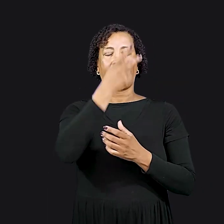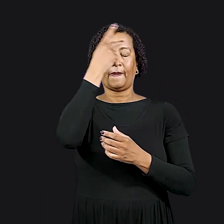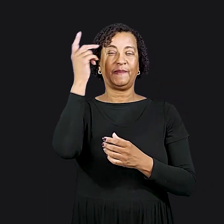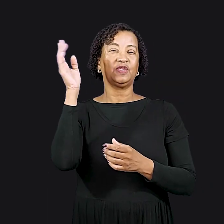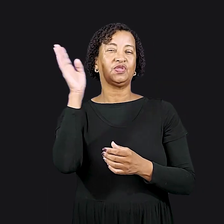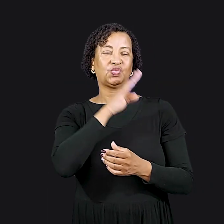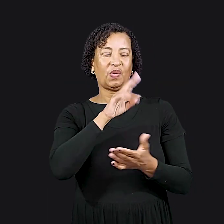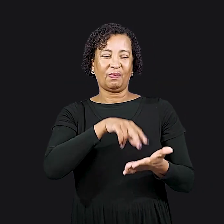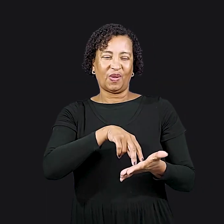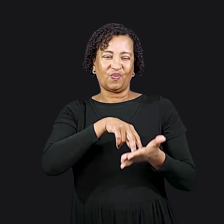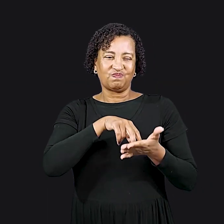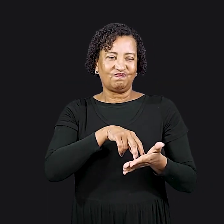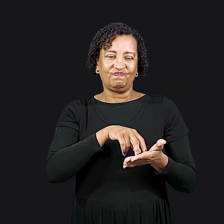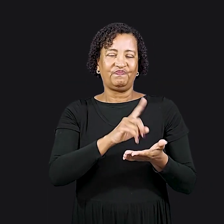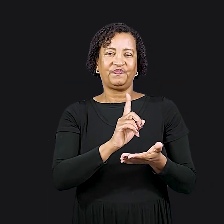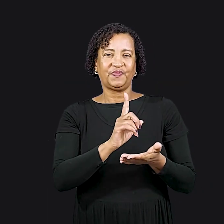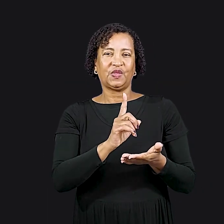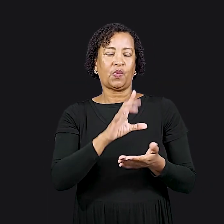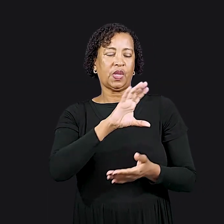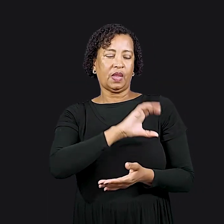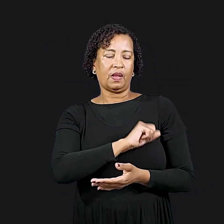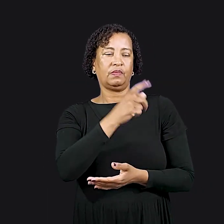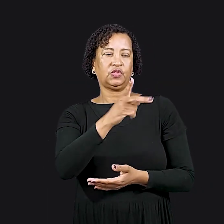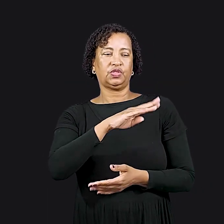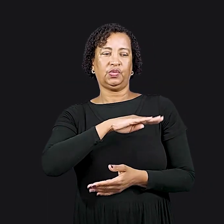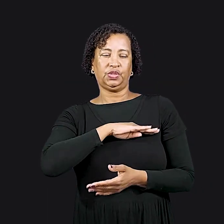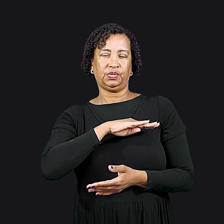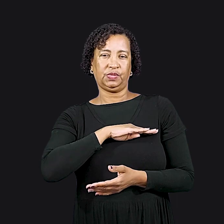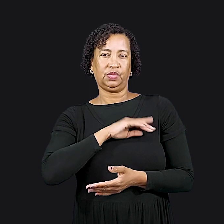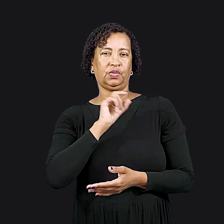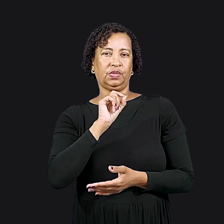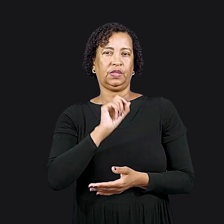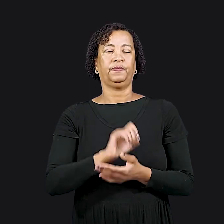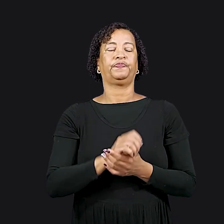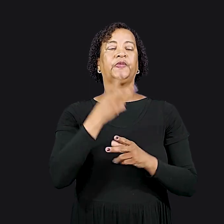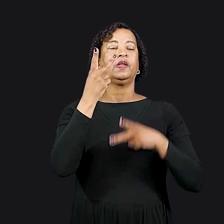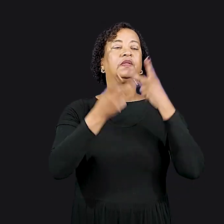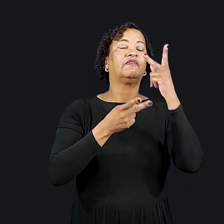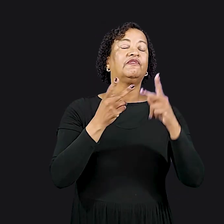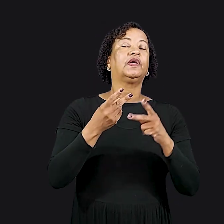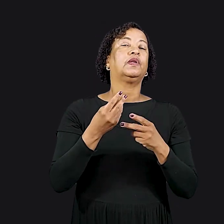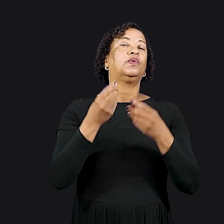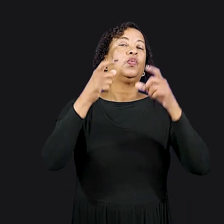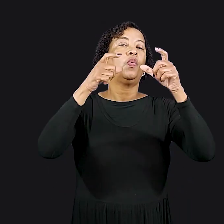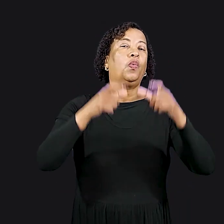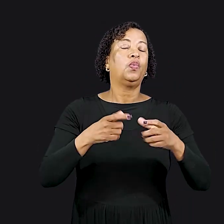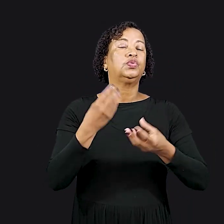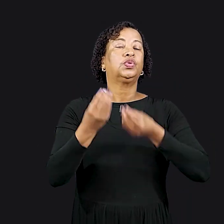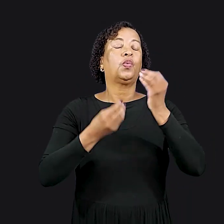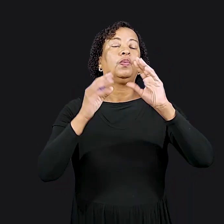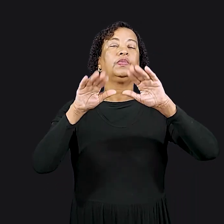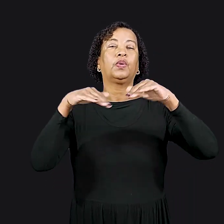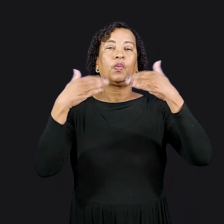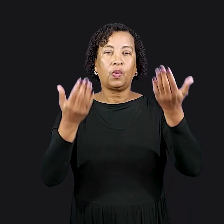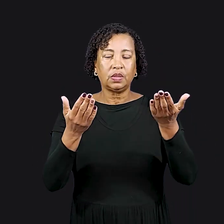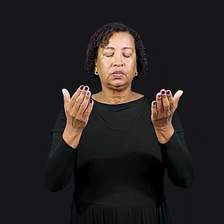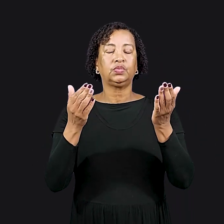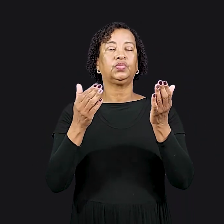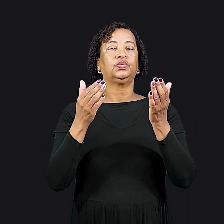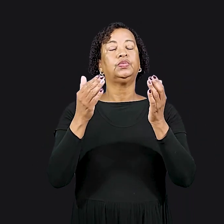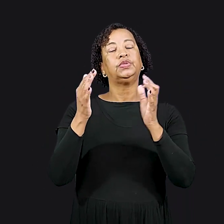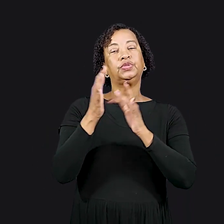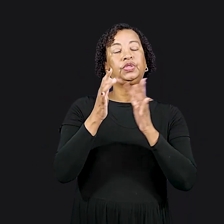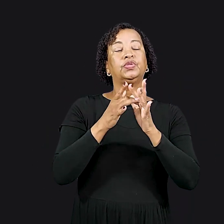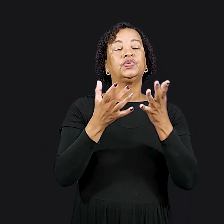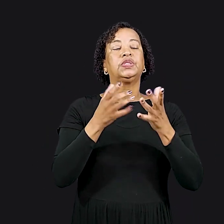ao perverso e amem aos seus inimigos, ele estava dizendo onde, quando, como e pelo que Jesus queria que eles